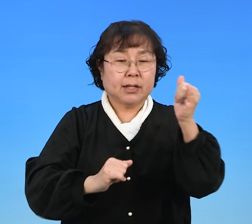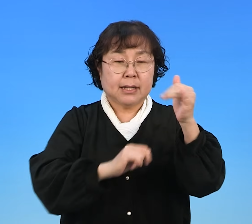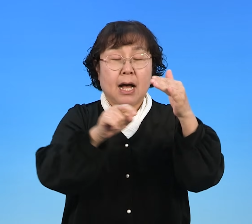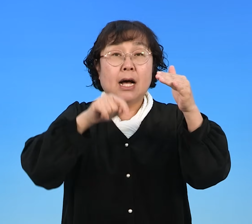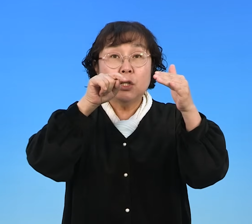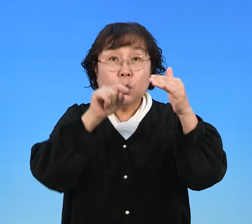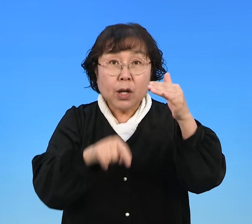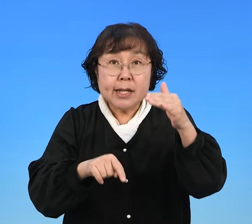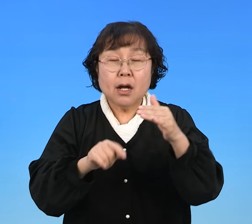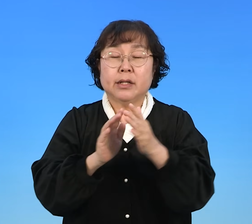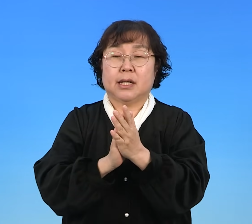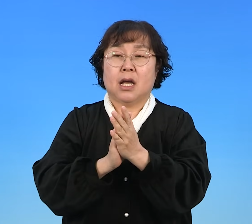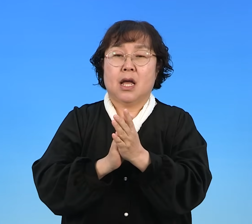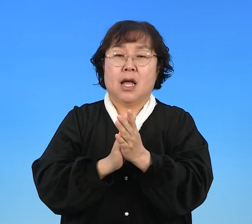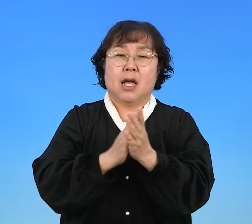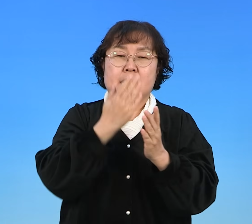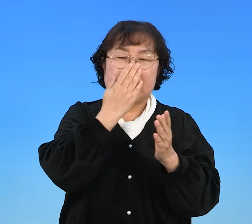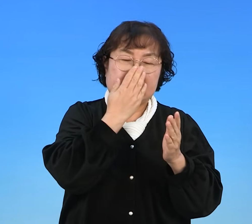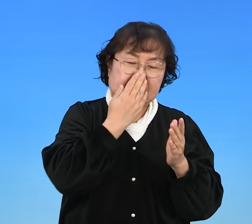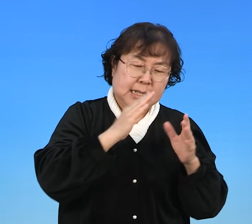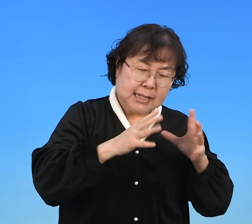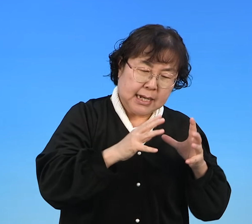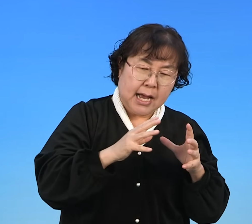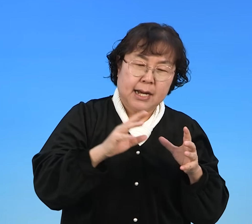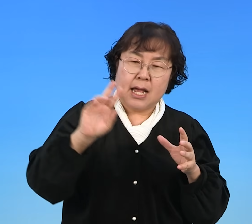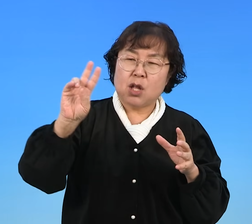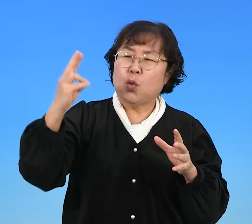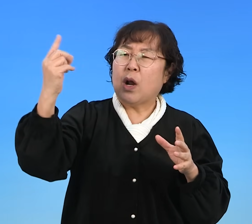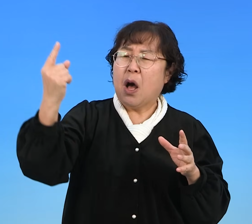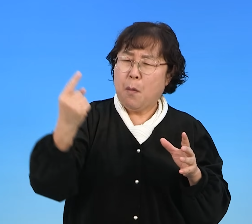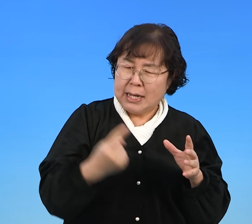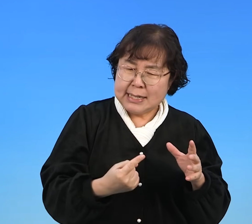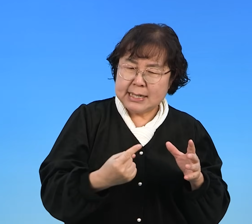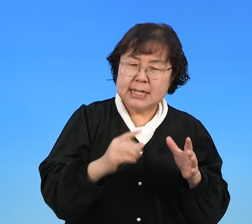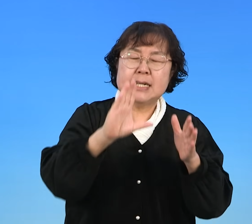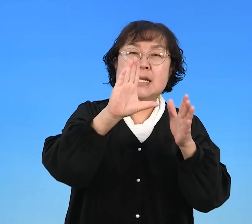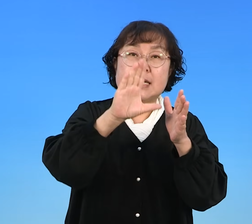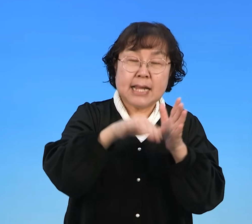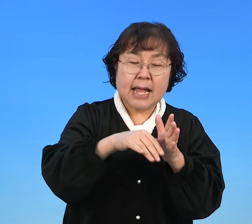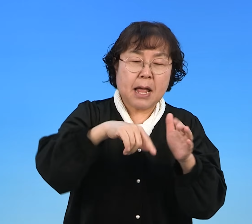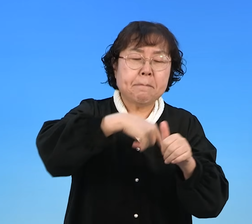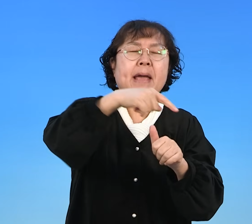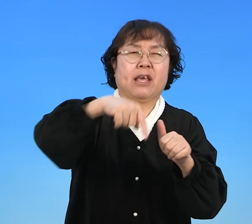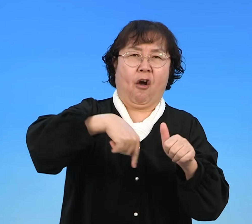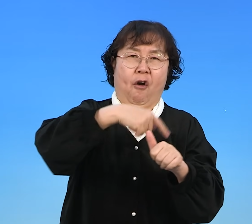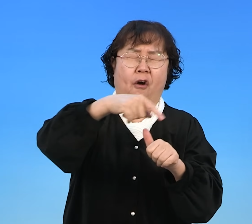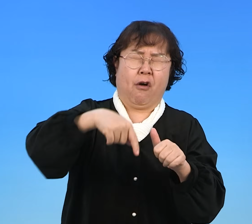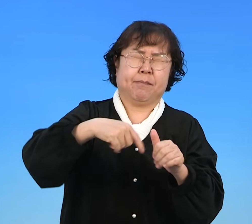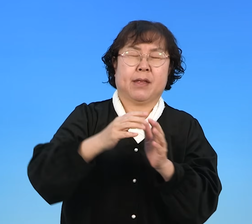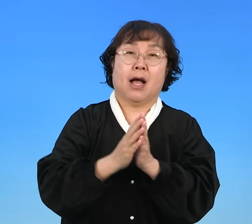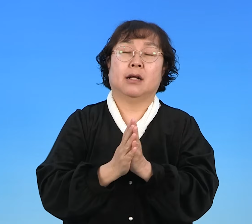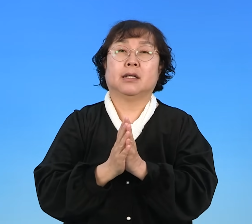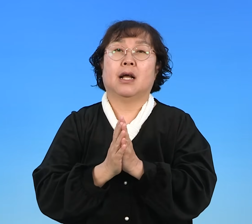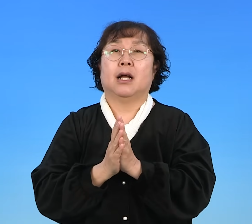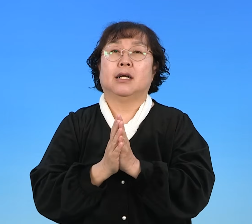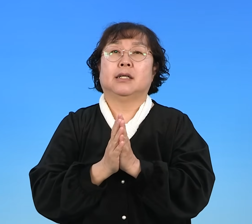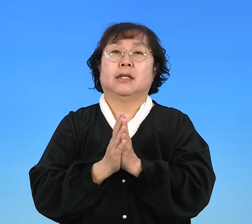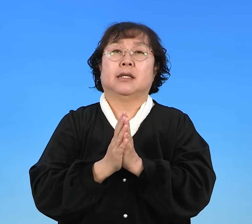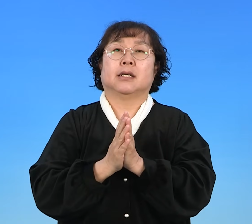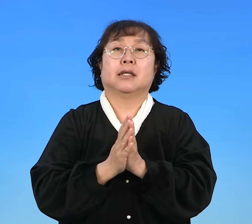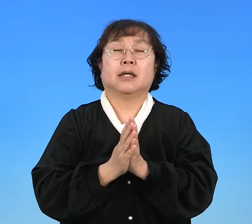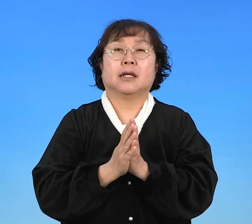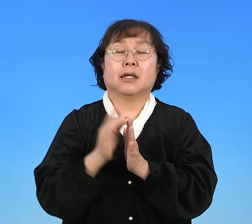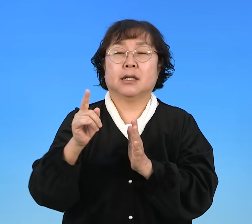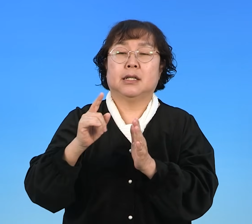귀환한 그런 상태를 배경으로 한 시거든요. 그래서 이 시의 배경에 대하여 구약학자입니다.